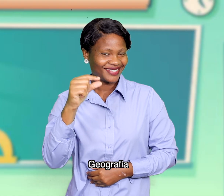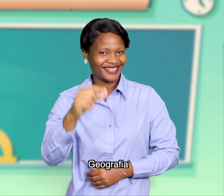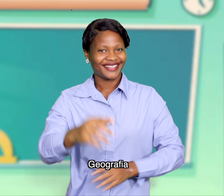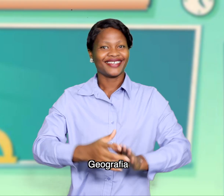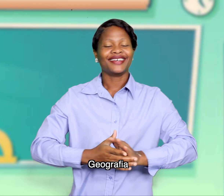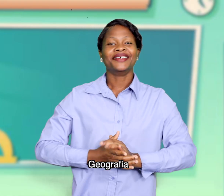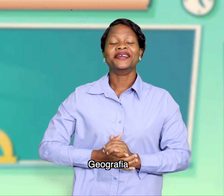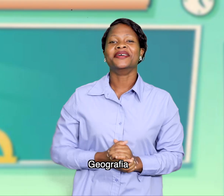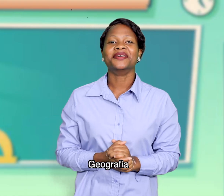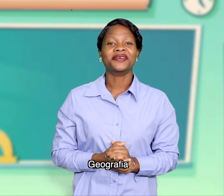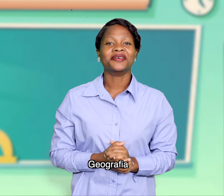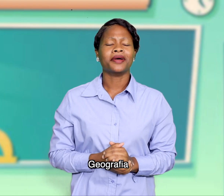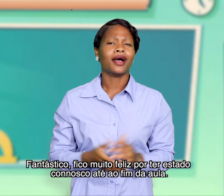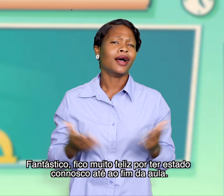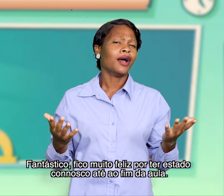geografia.